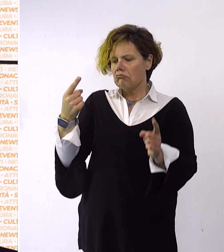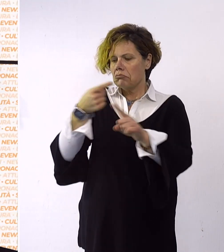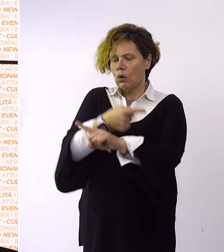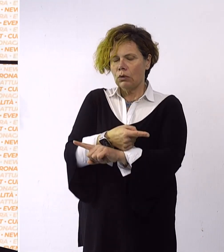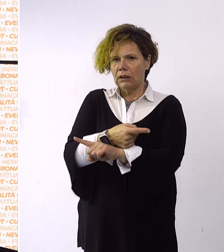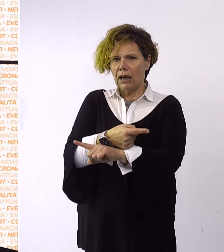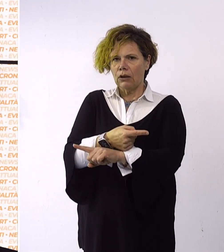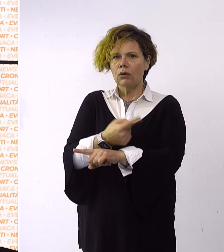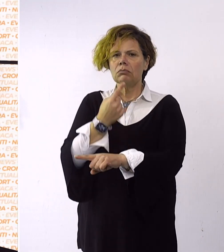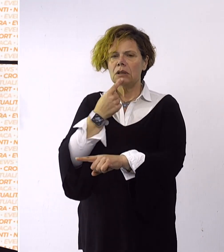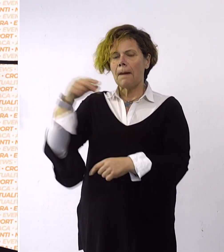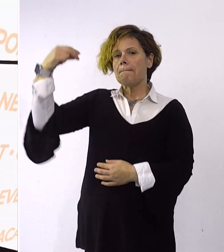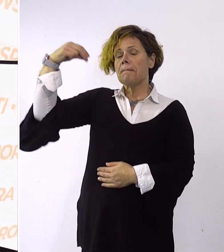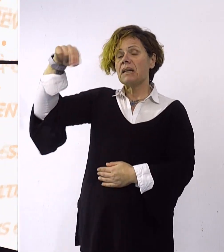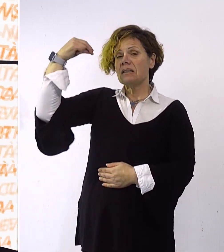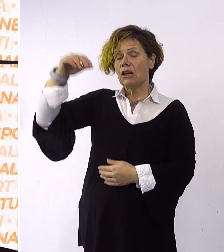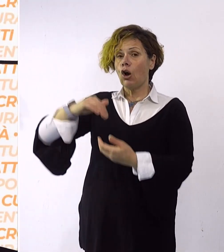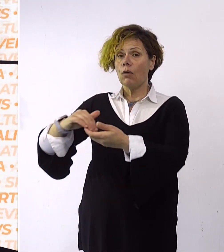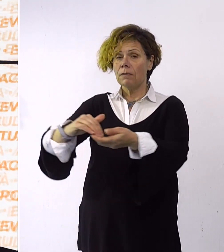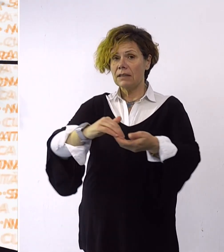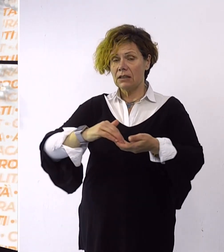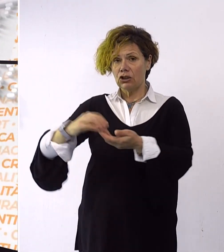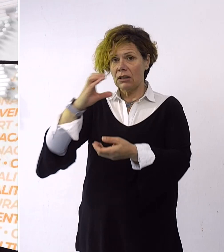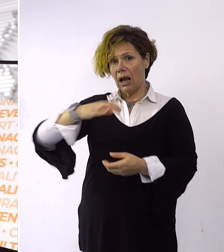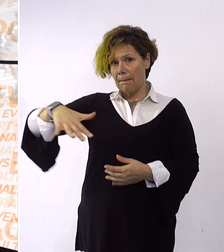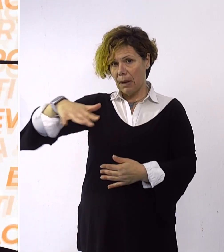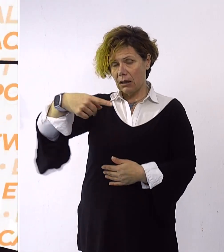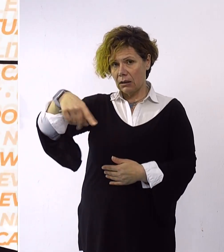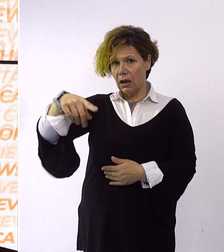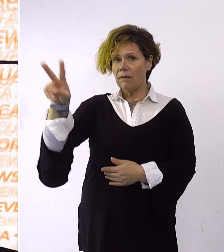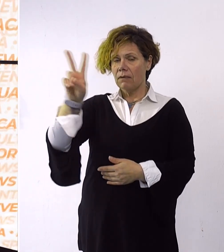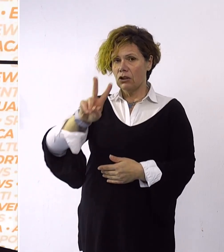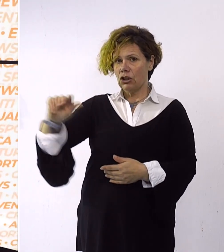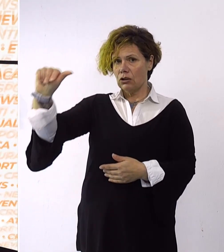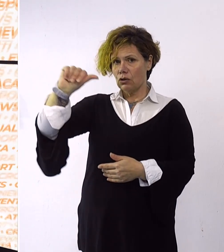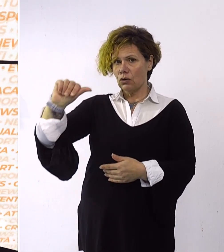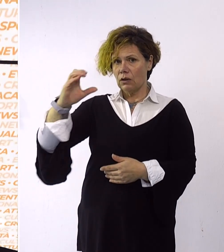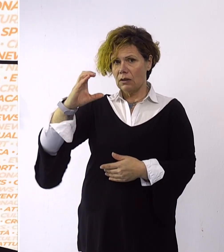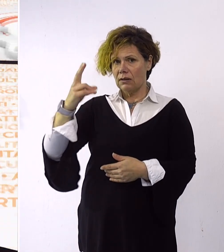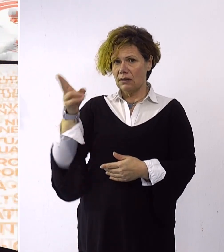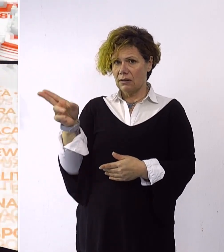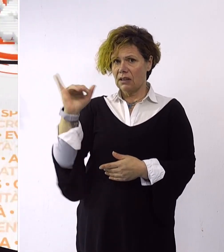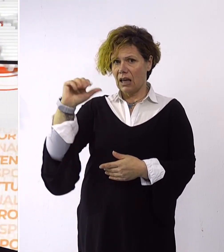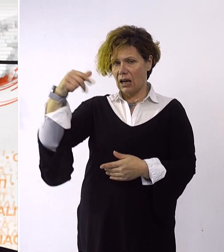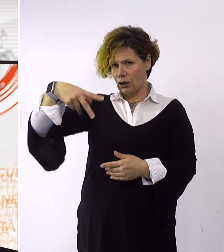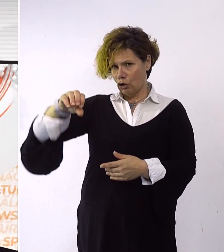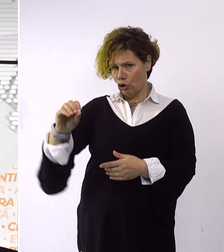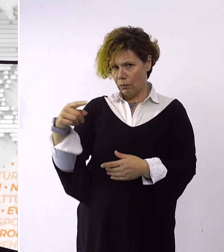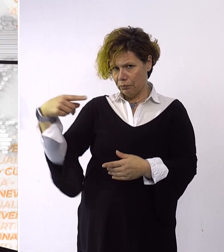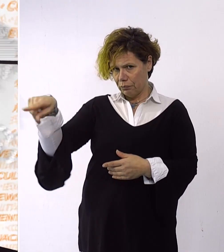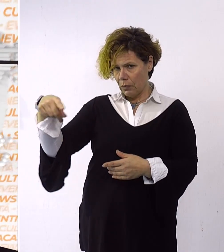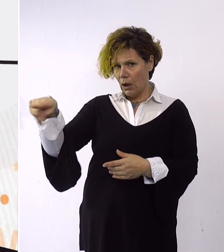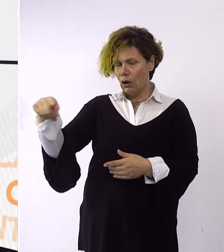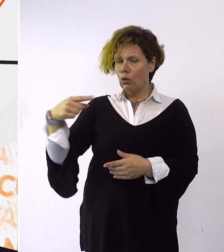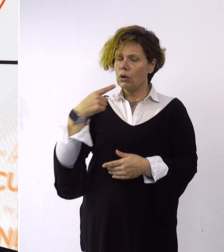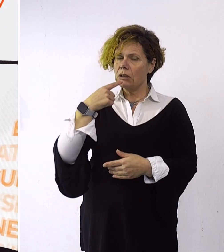il presidente di Confesercenti Campania, Vincenzo Schiavo. Secondo Schiavo,